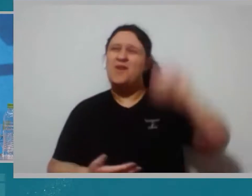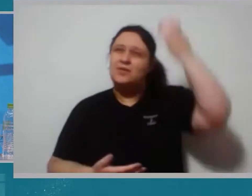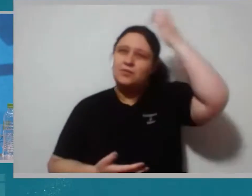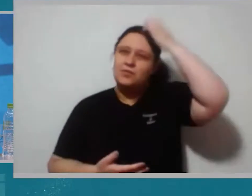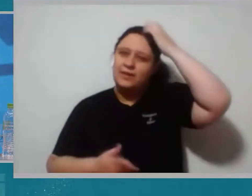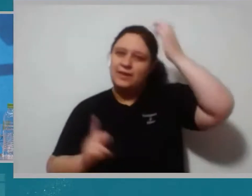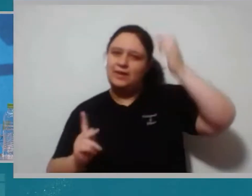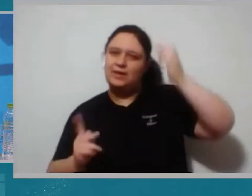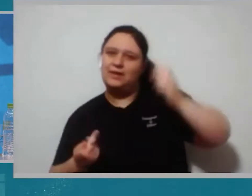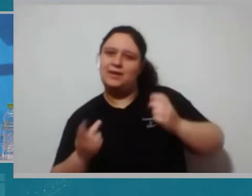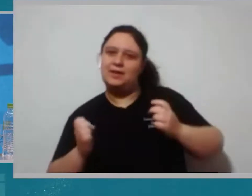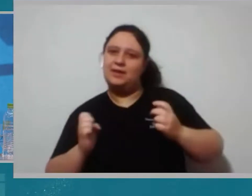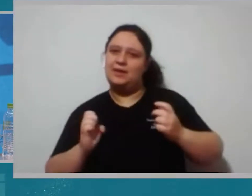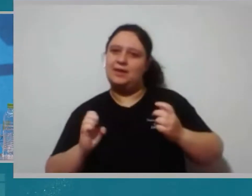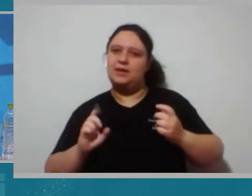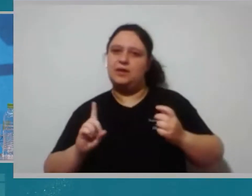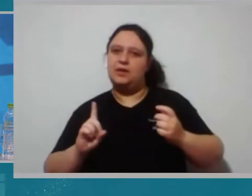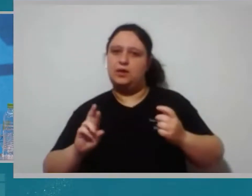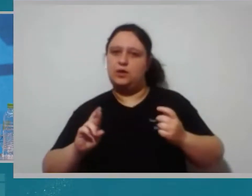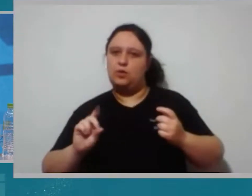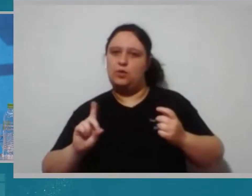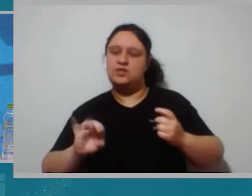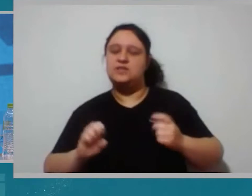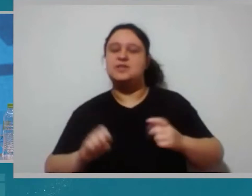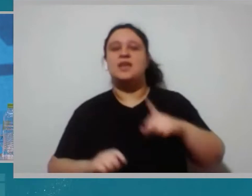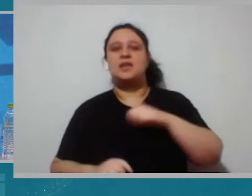sacerdote chamado Zacarias, no turno de